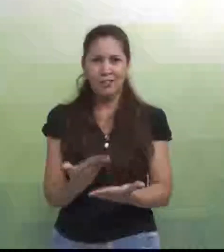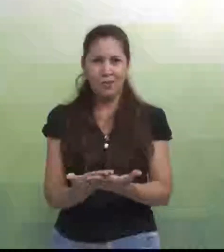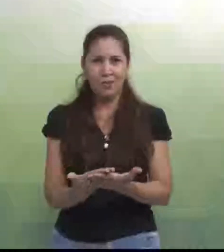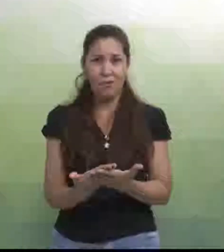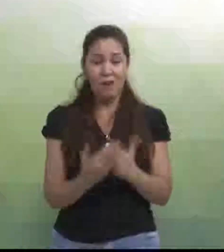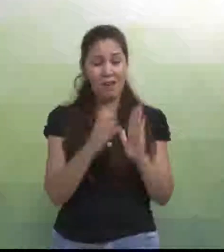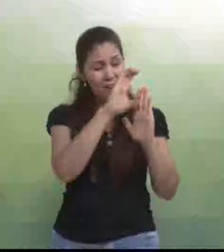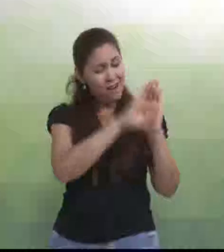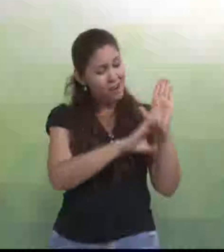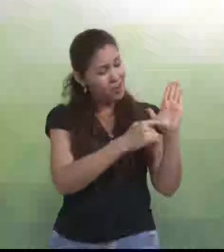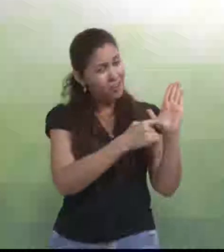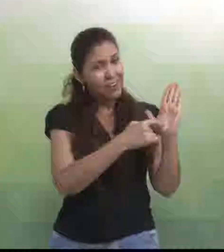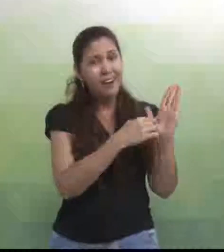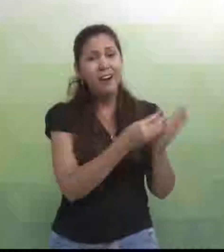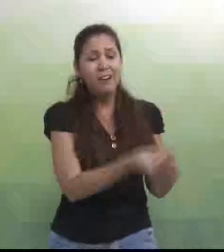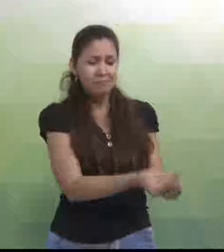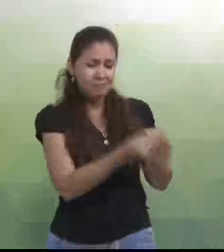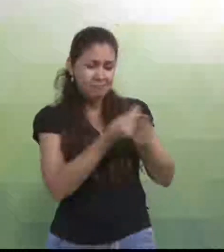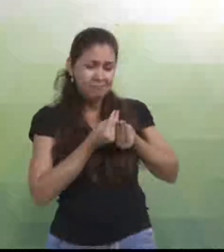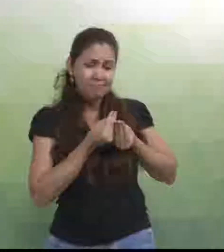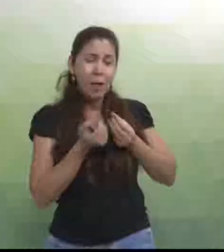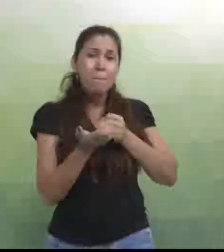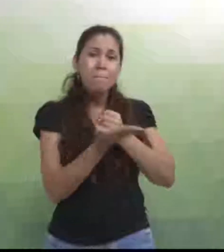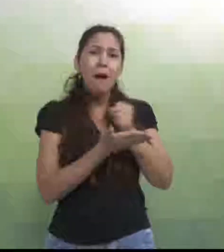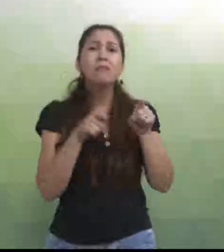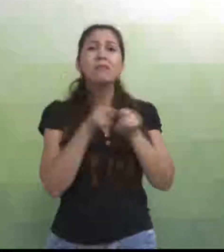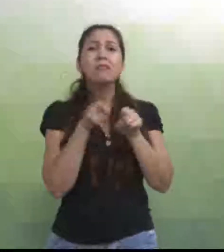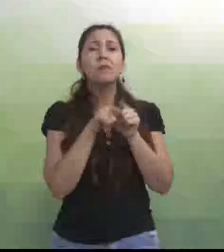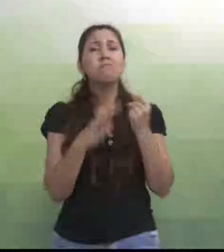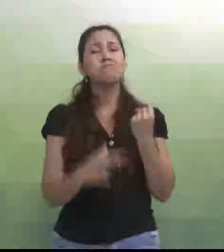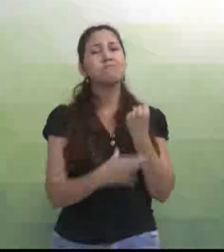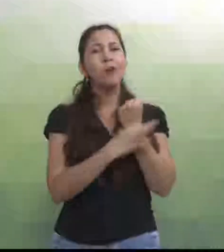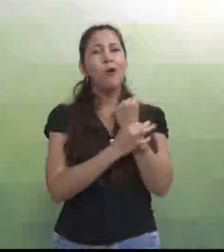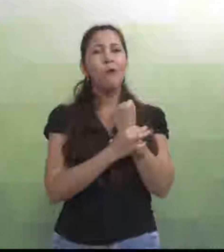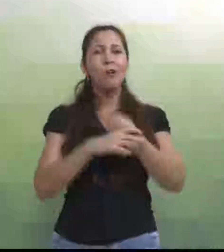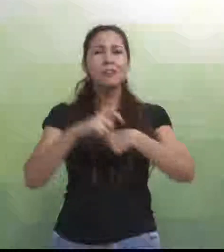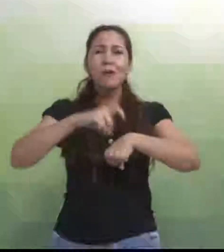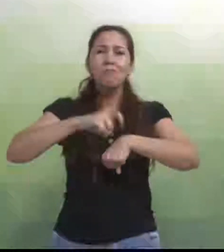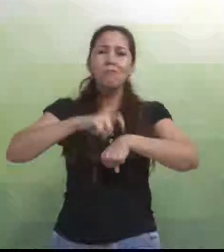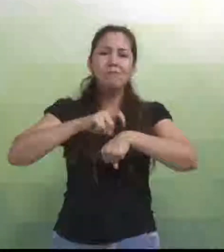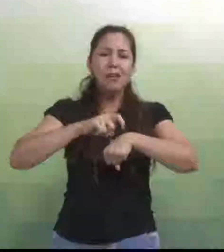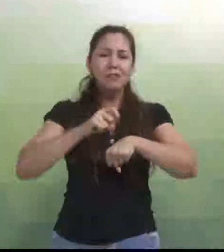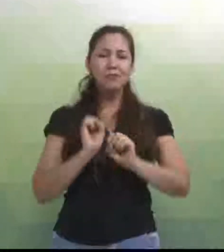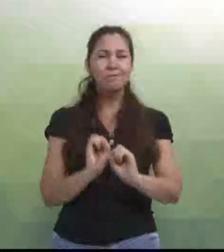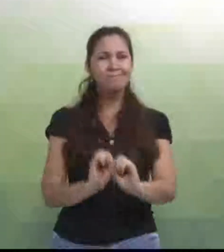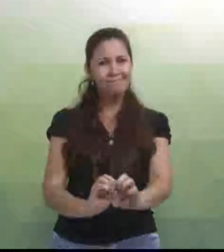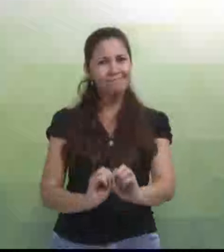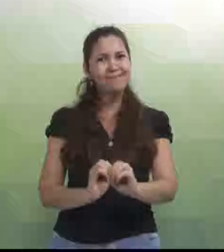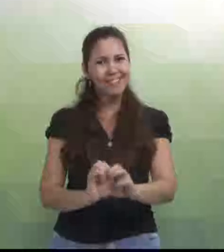currículo que embasa o ensino, que dá segurança no processo de ensino. Se não há um currículo,